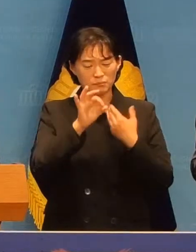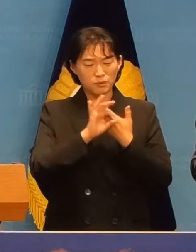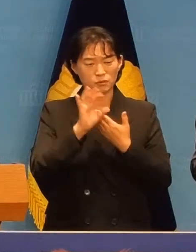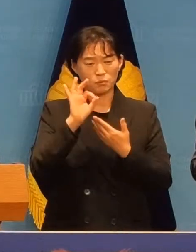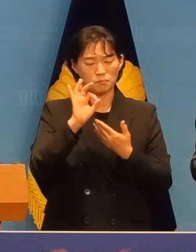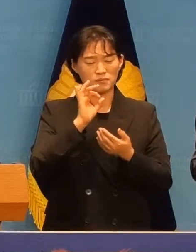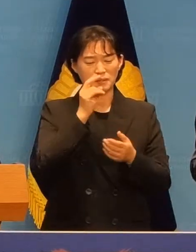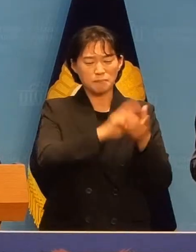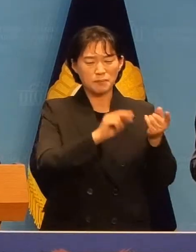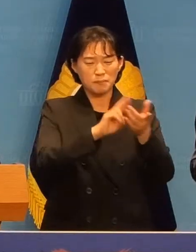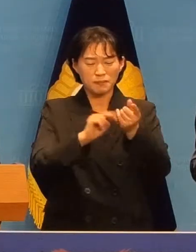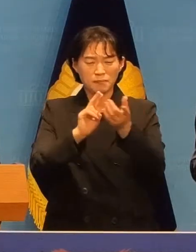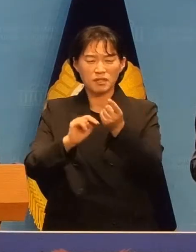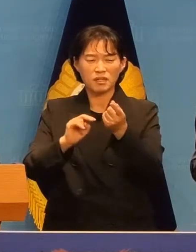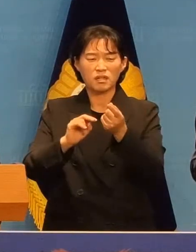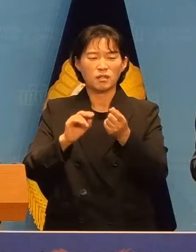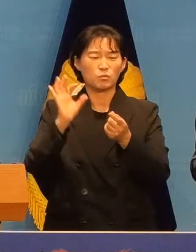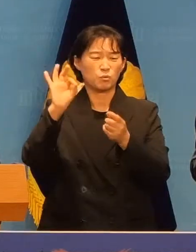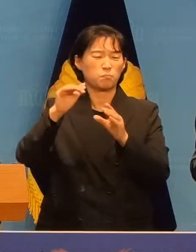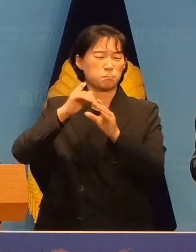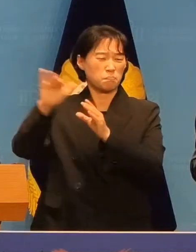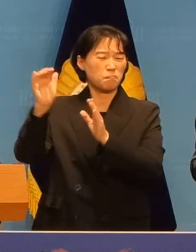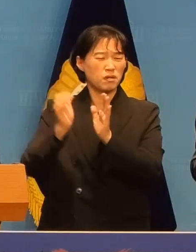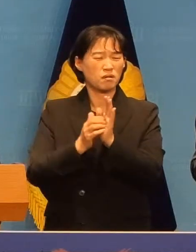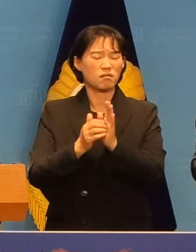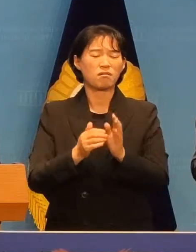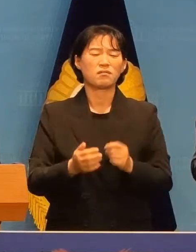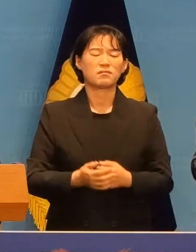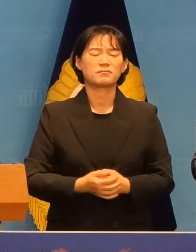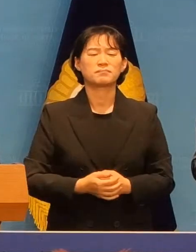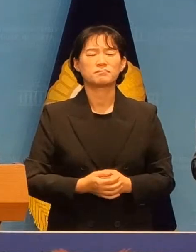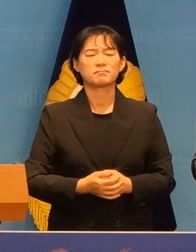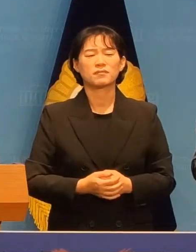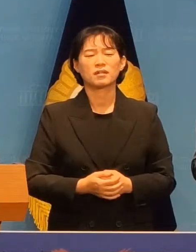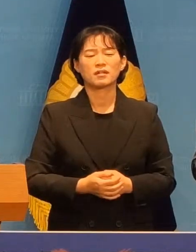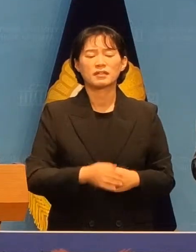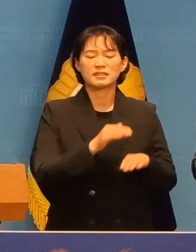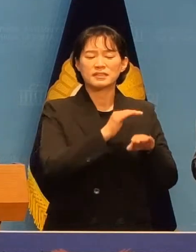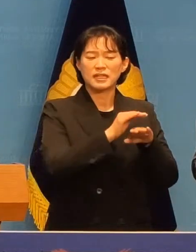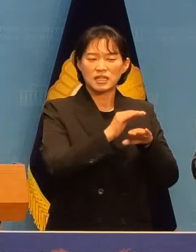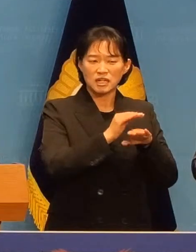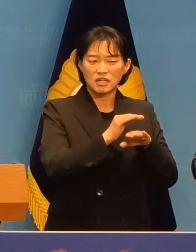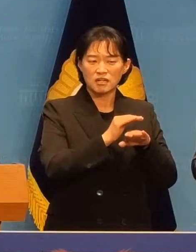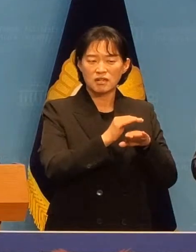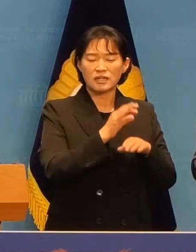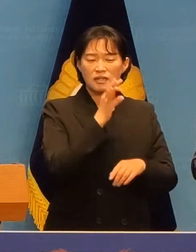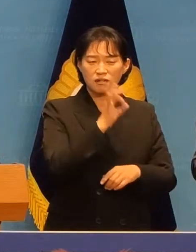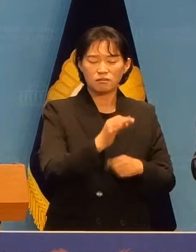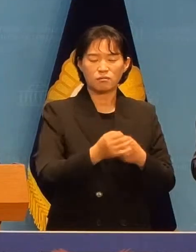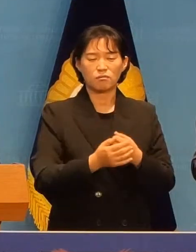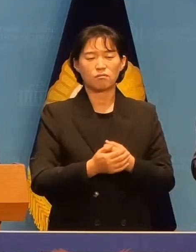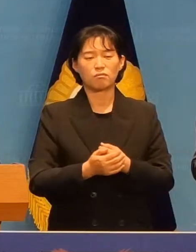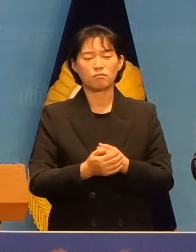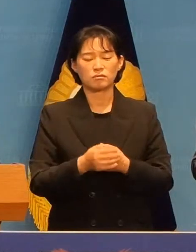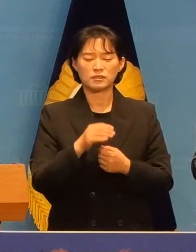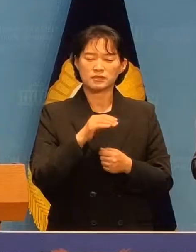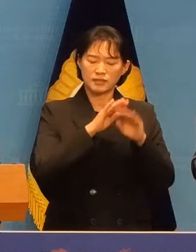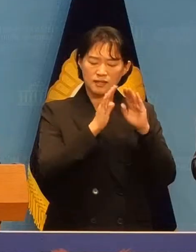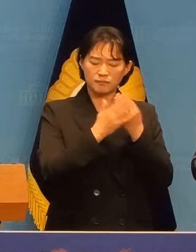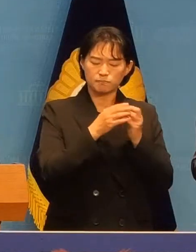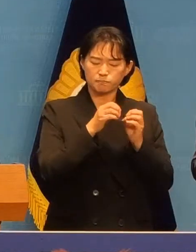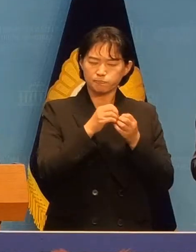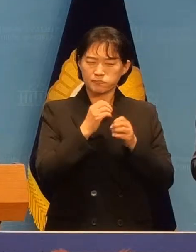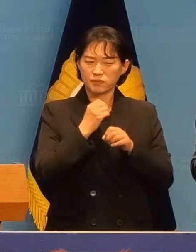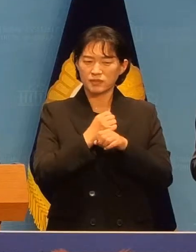송금됐습니다. 그 금액만 수천억 원입니다. 그리고 차량 이전 가격, 매출 원가율을 조작하는